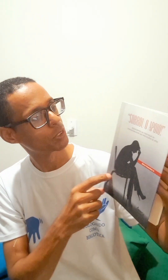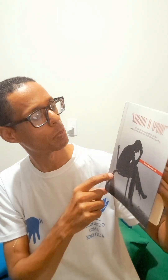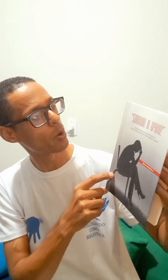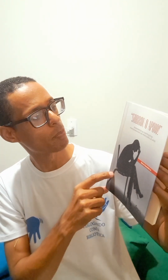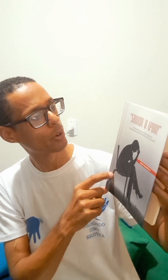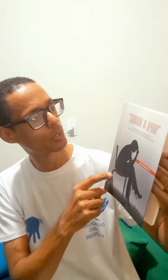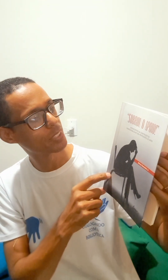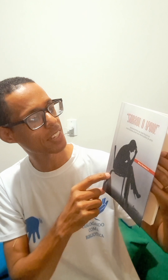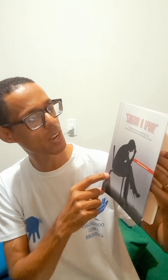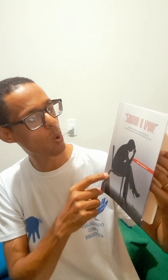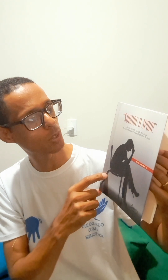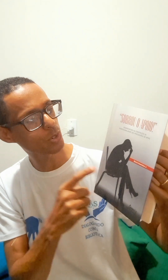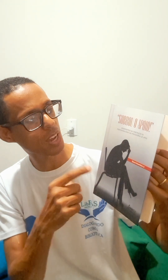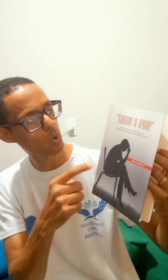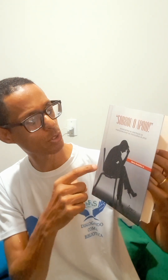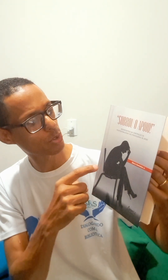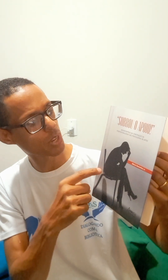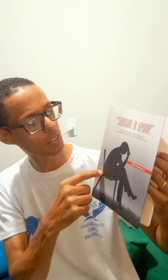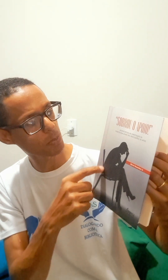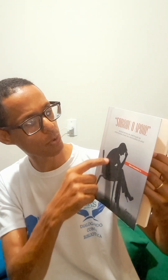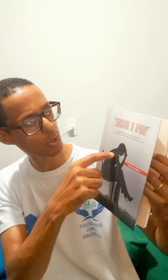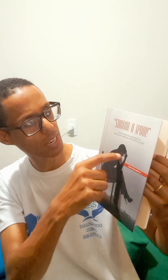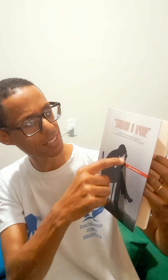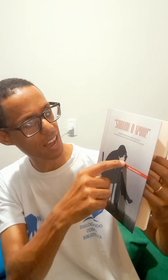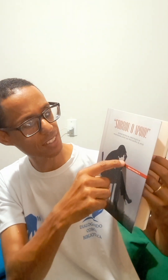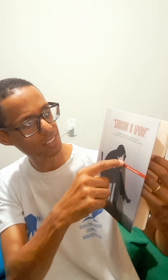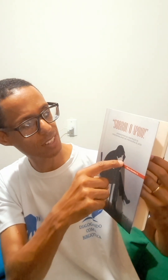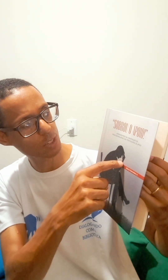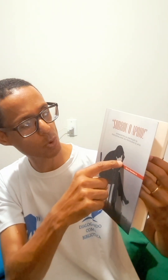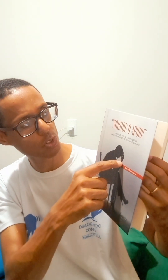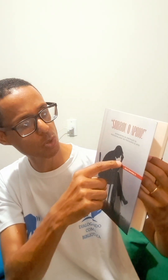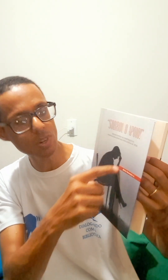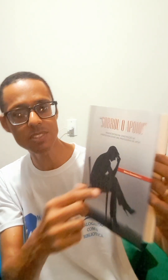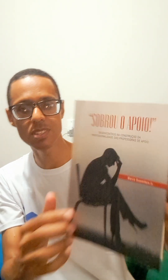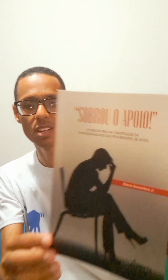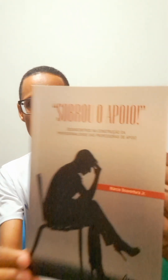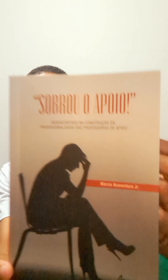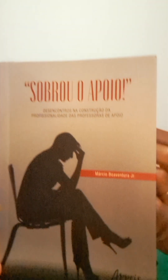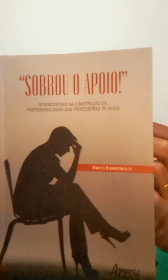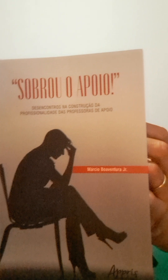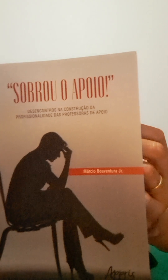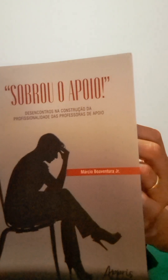Sobrou apoio. Desencontros na construção de profissionalidade das professoras de apoio.